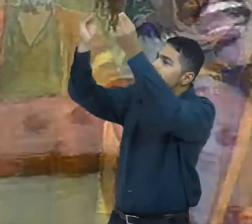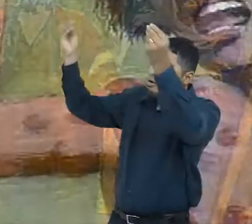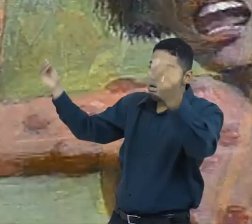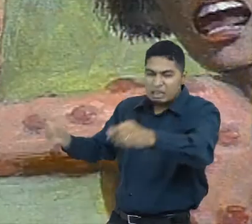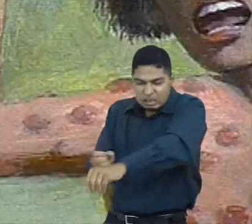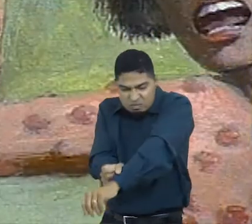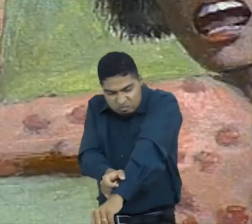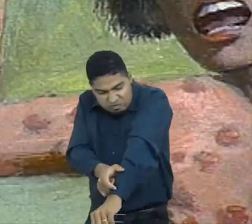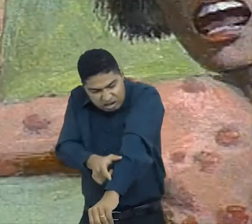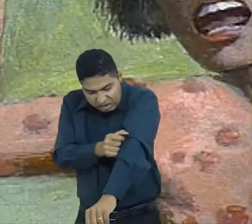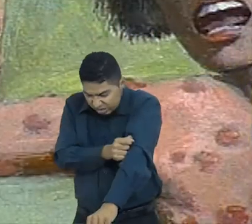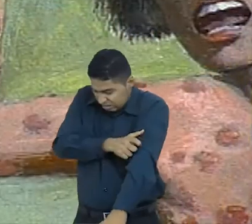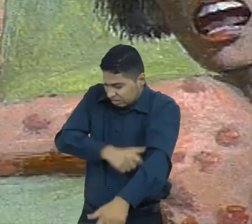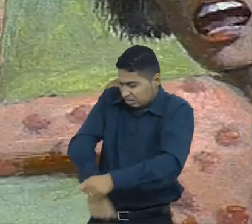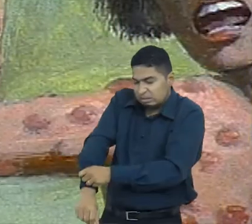feridas nos egípcios e em seus animais.